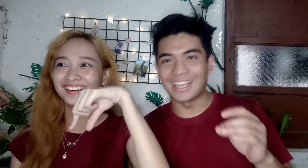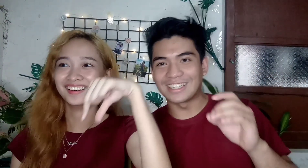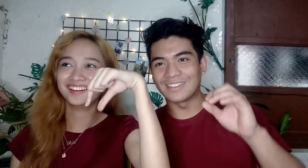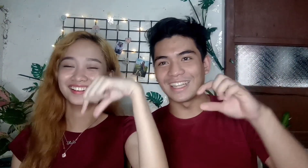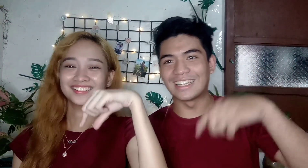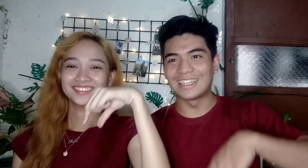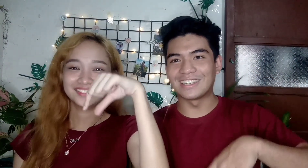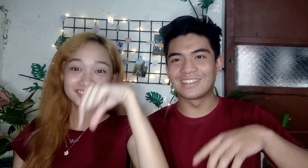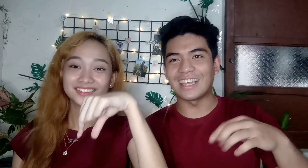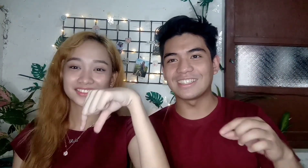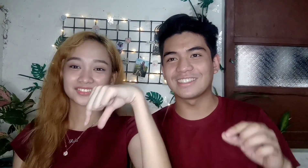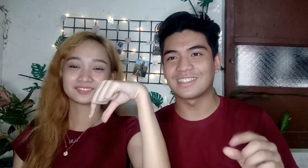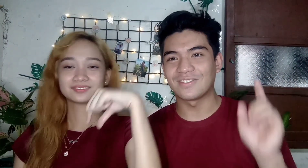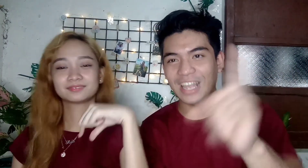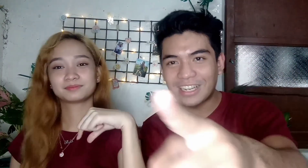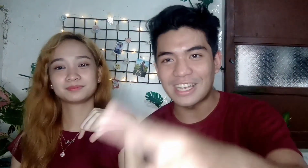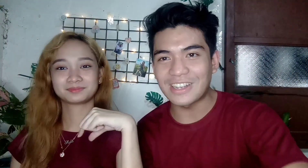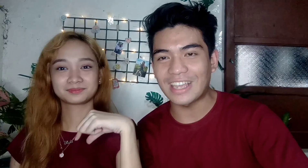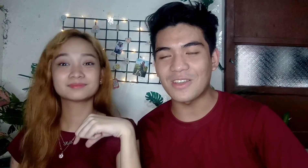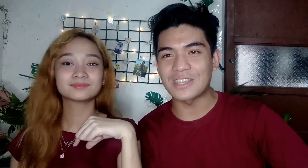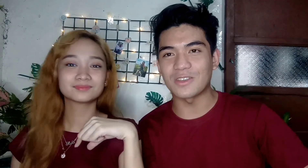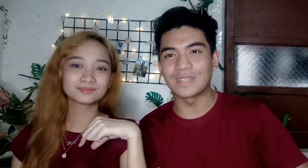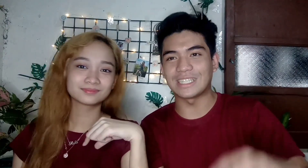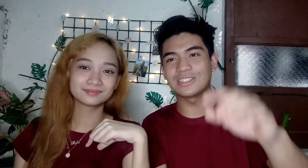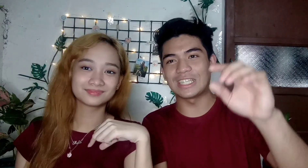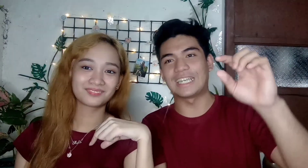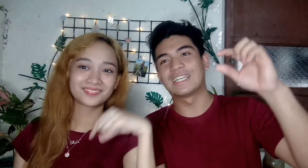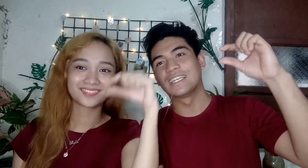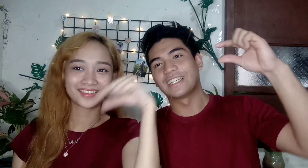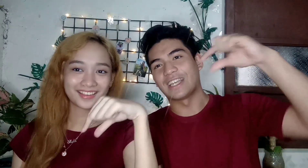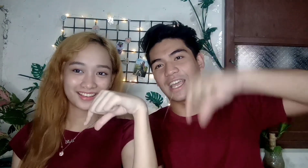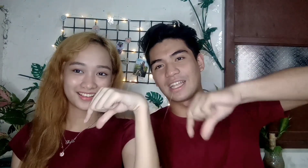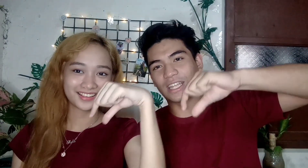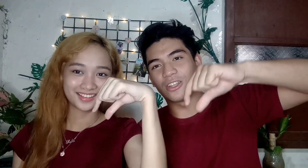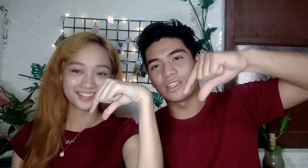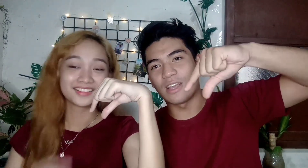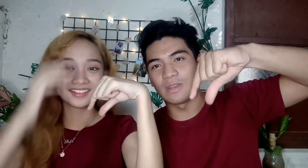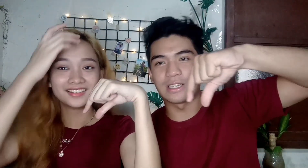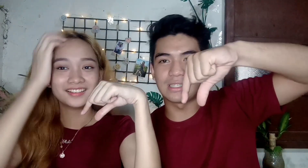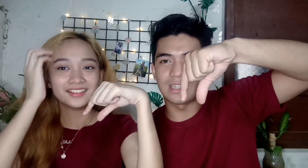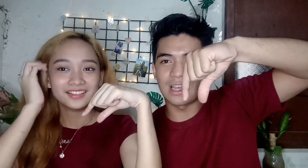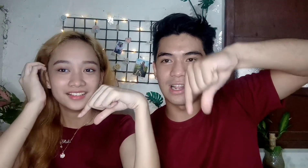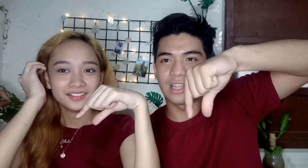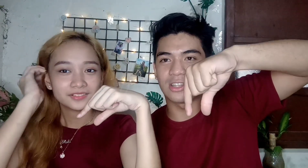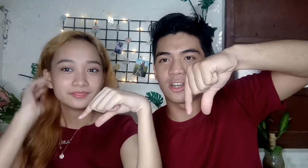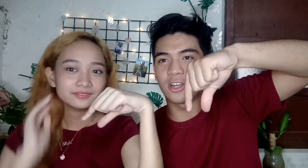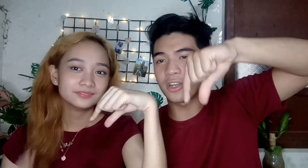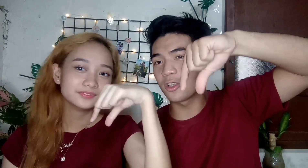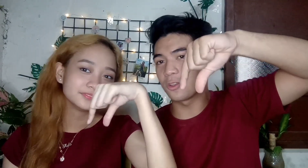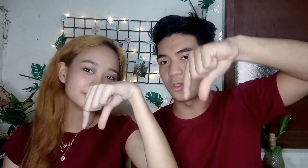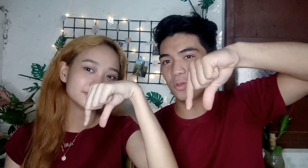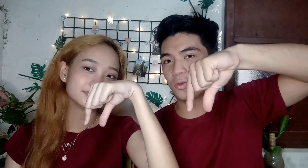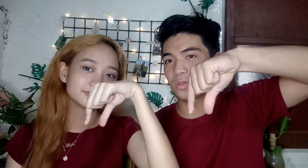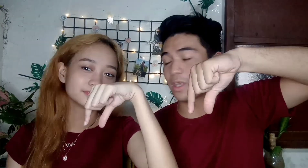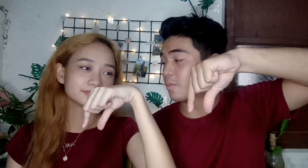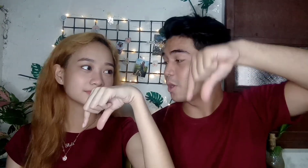nangyayari sa daliri nun, guys. Ah, ganyan kayo eh. Yung iba sa inyo eh. Ayan, ito ang tama, guys, na letter Q. Tama ba Q?